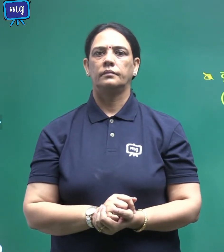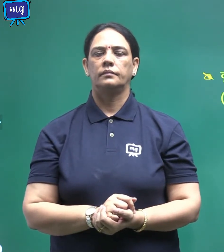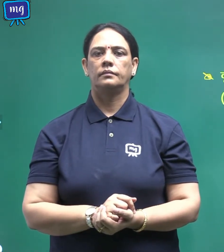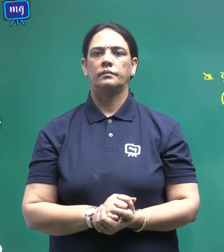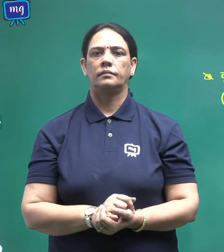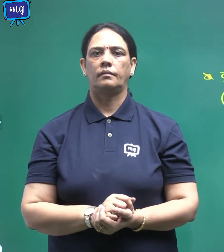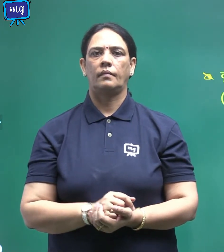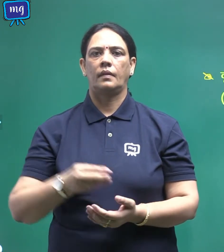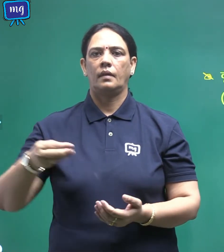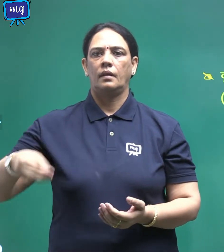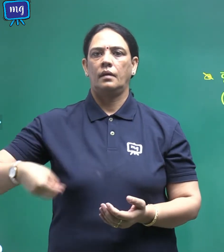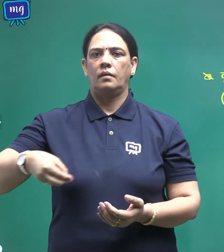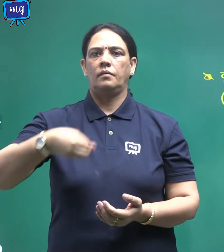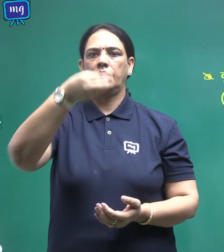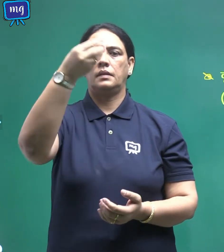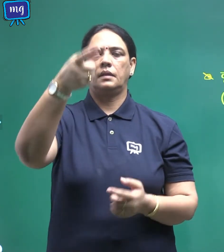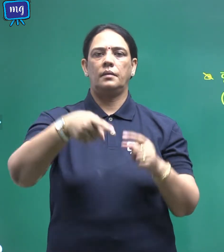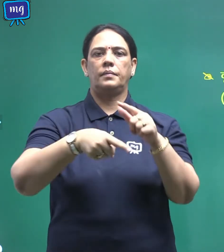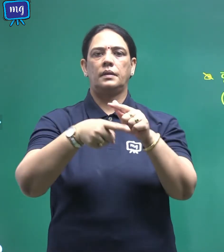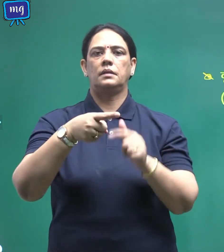वृद्धि प्रतिशत